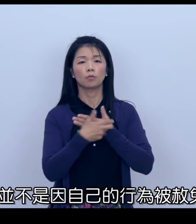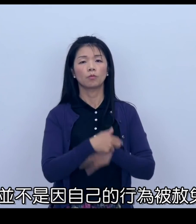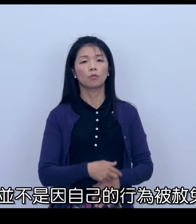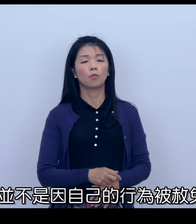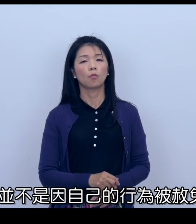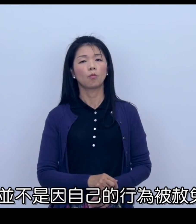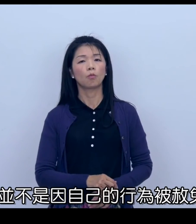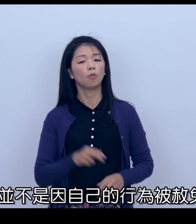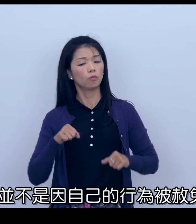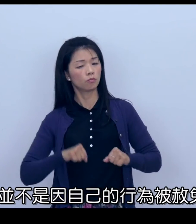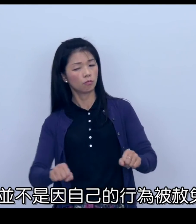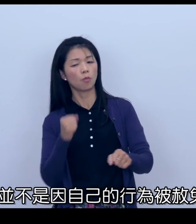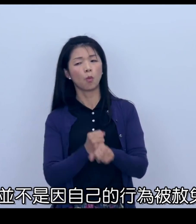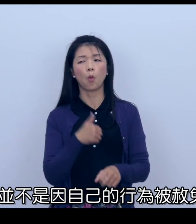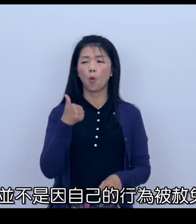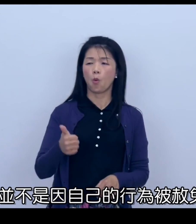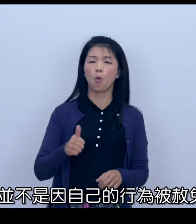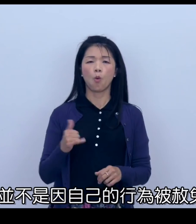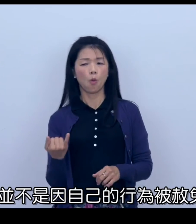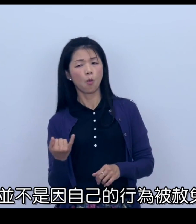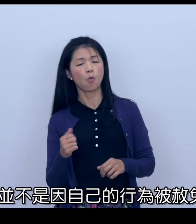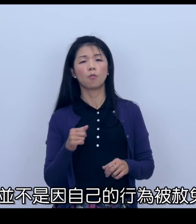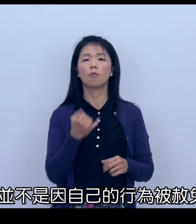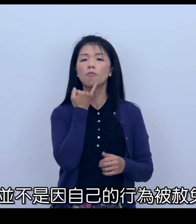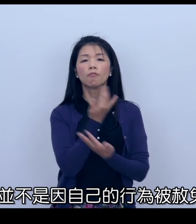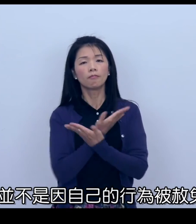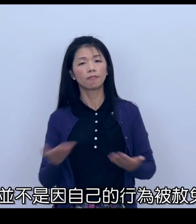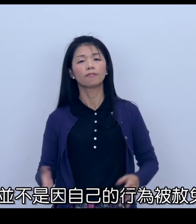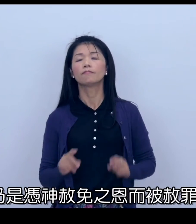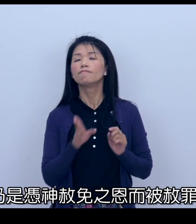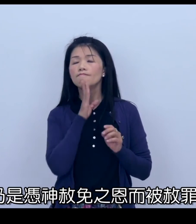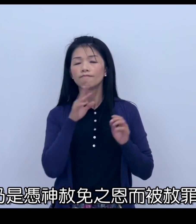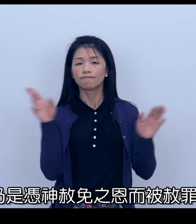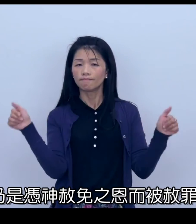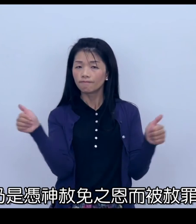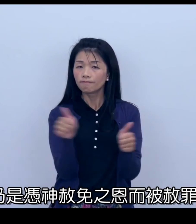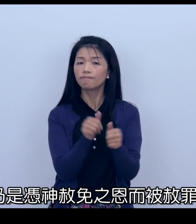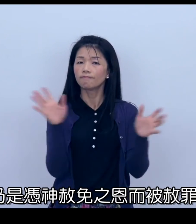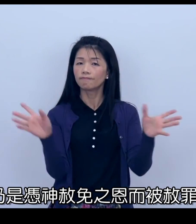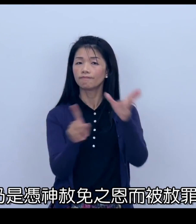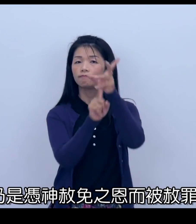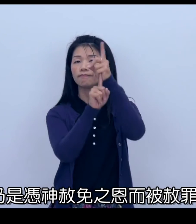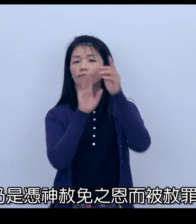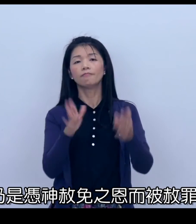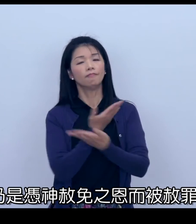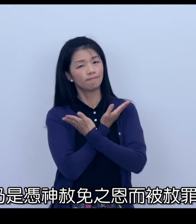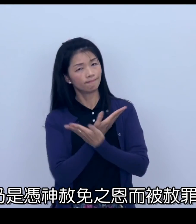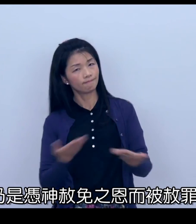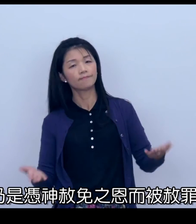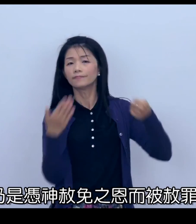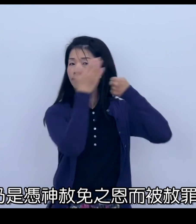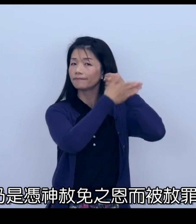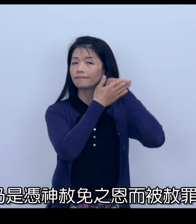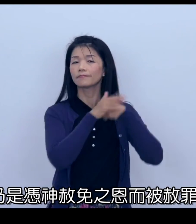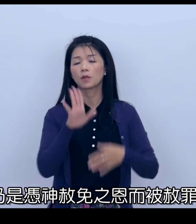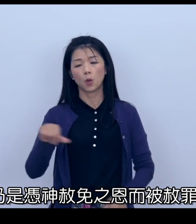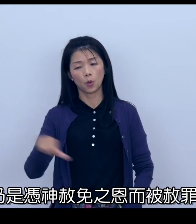不是因自己的行为被赦免，乃是凭神赦免之恩而被赦